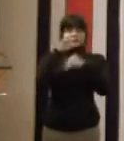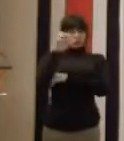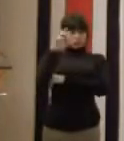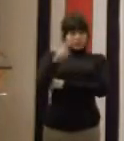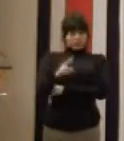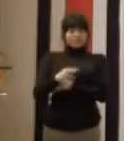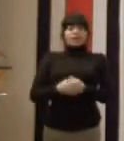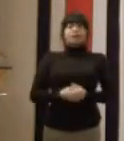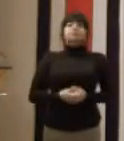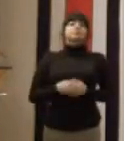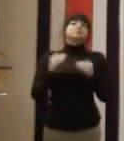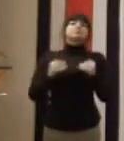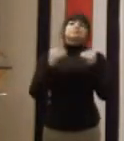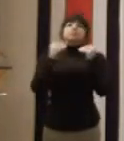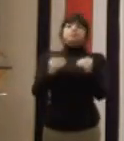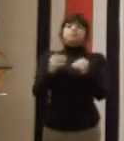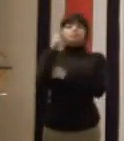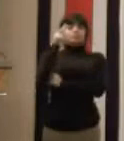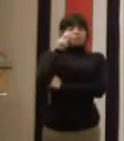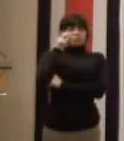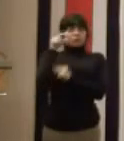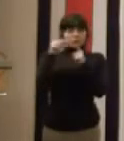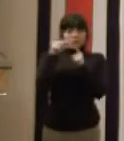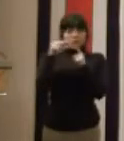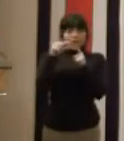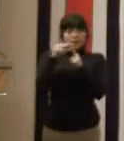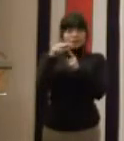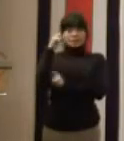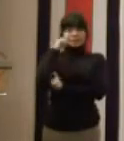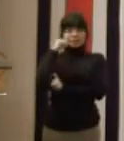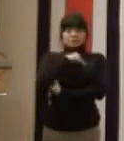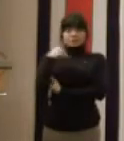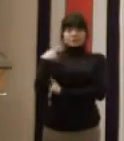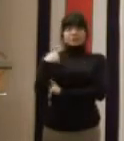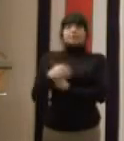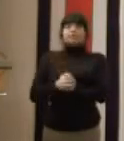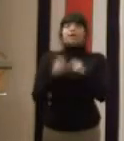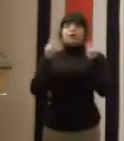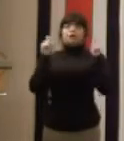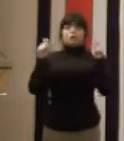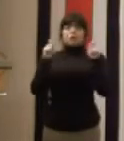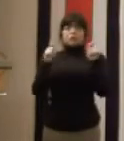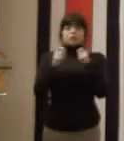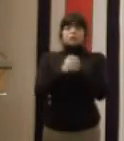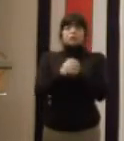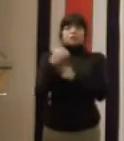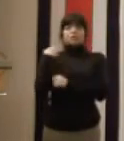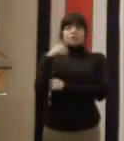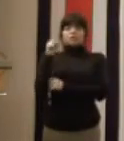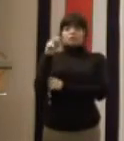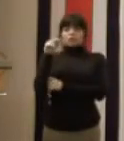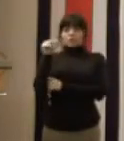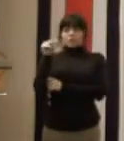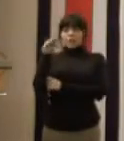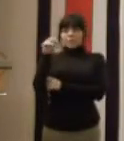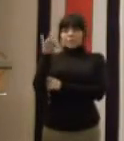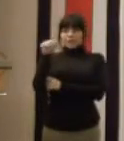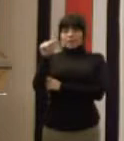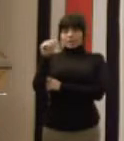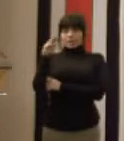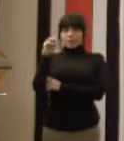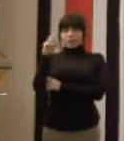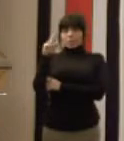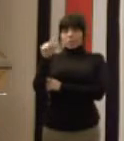costarricense. Seguidamente, escucharemos las palabras de la señora ministra de Educación, doña Sonia Marta Mora